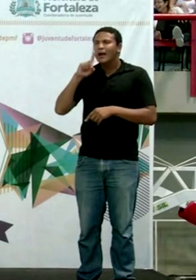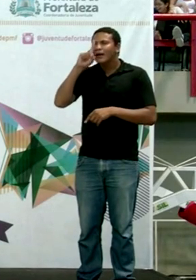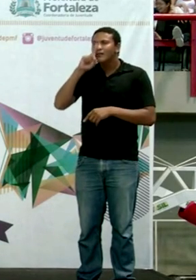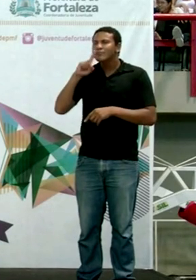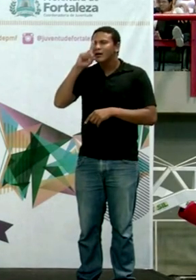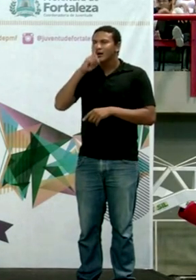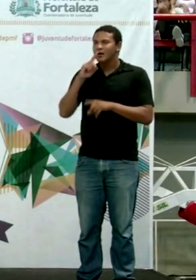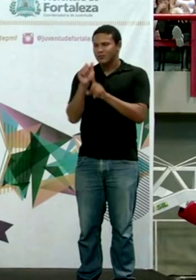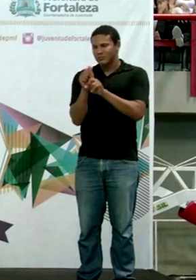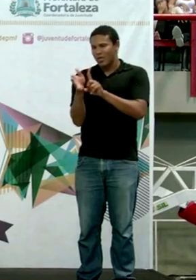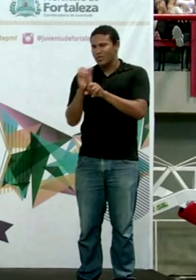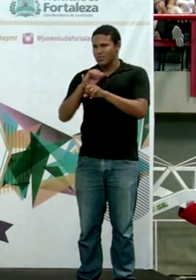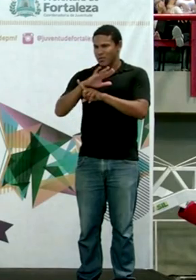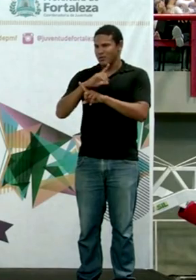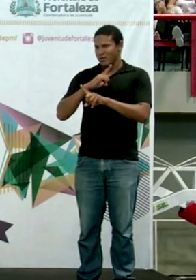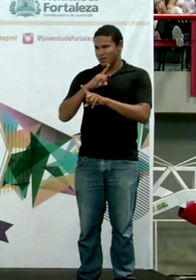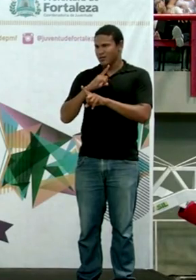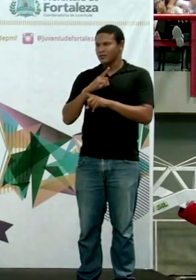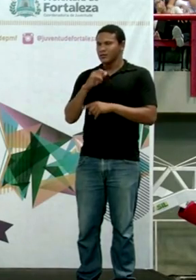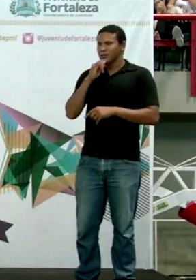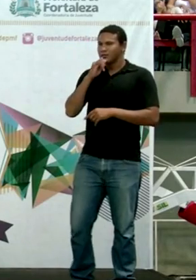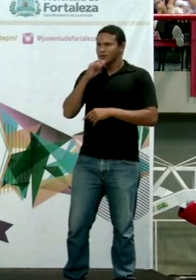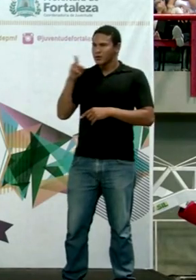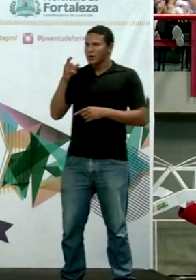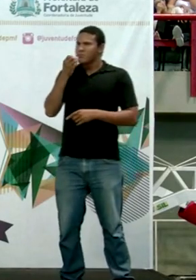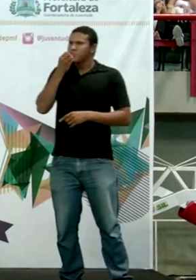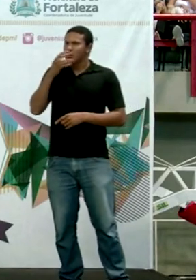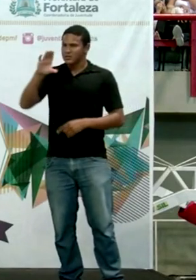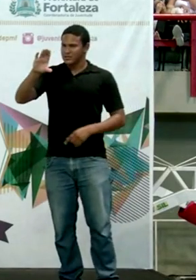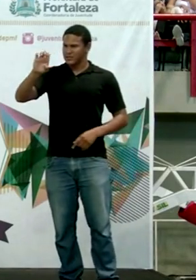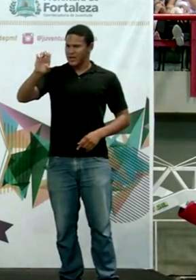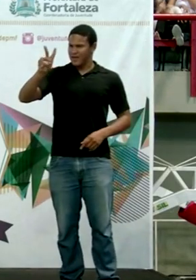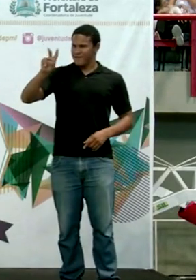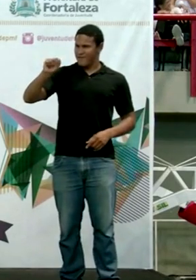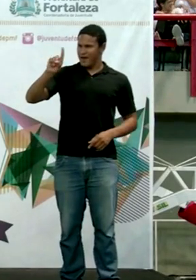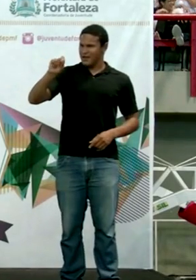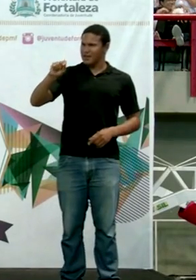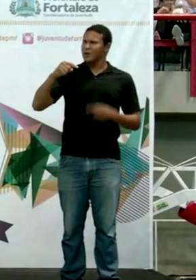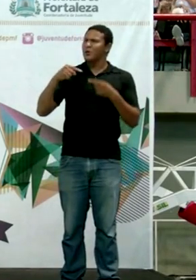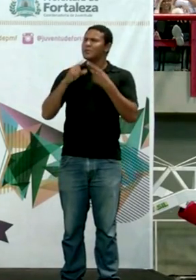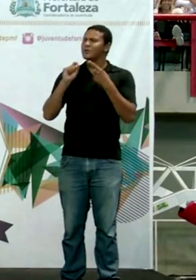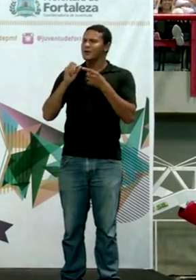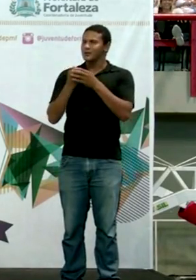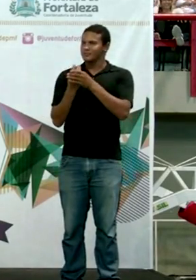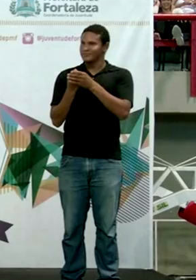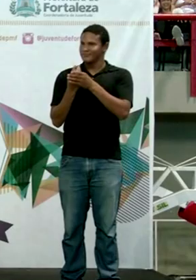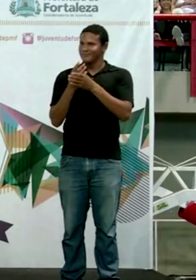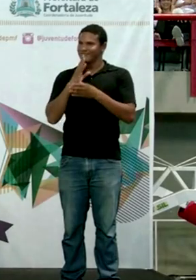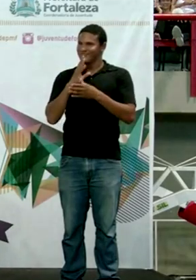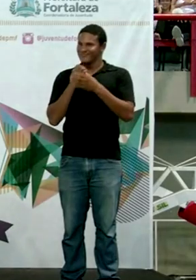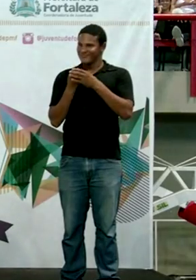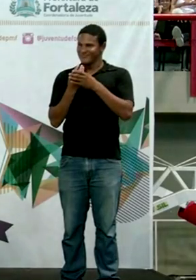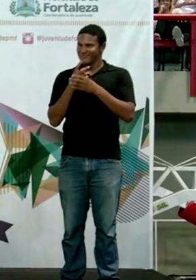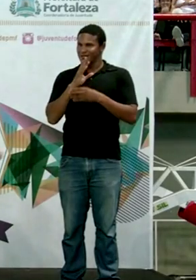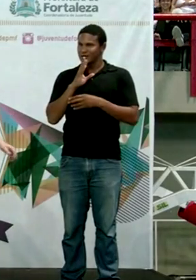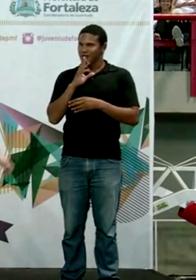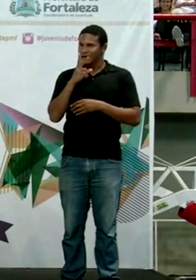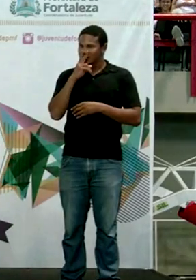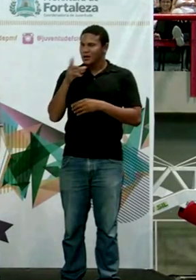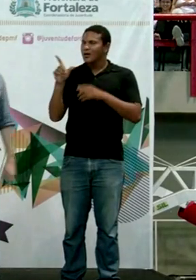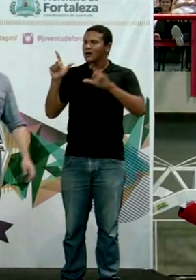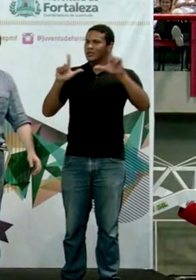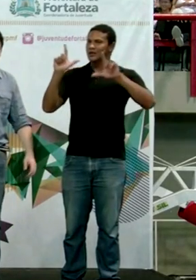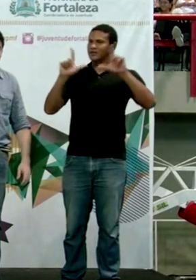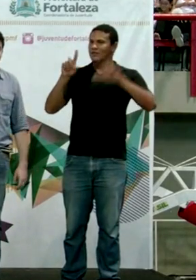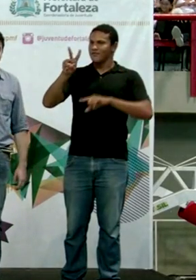verão ou no inverno? Já viram a propaganda aqui no verão? Que é uma mulher bem. Nem gostou